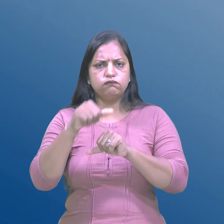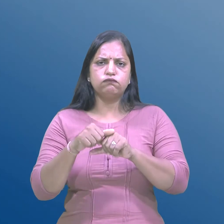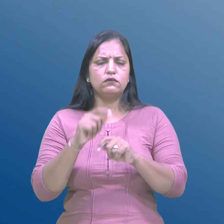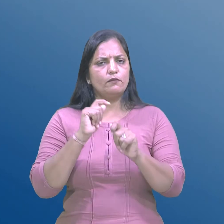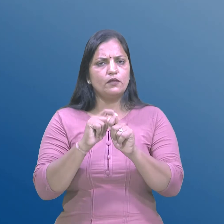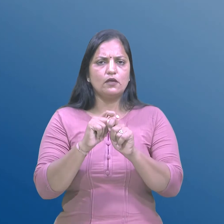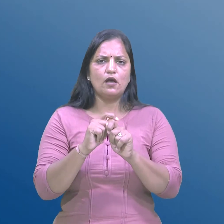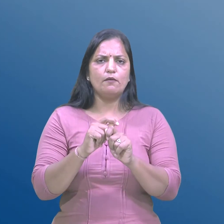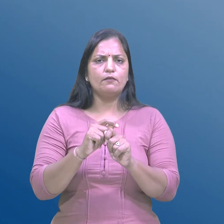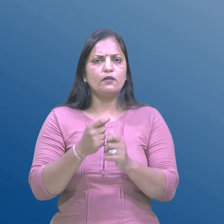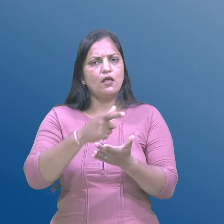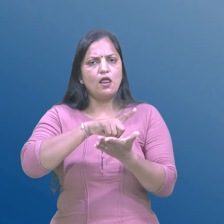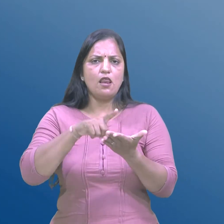હોય